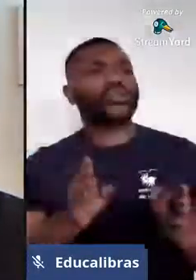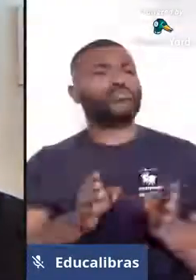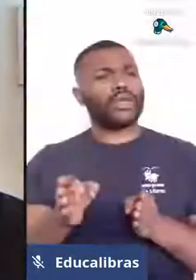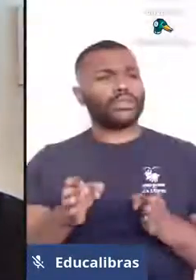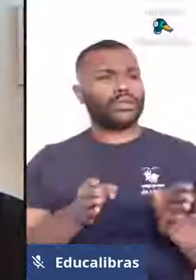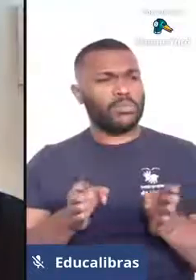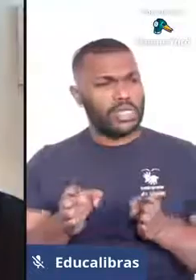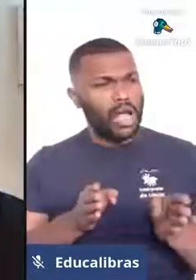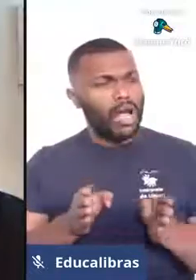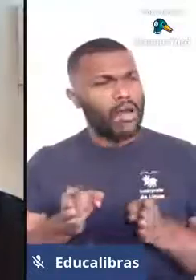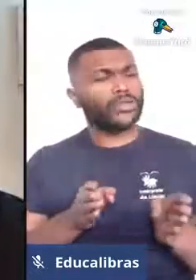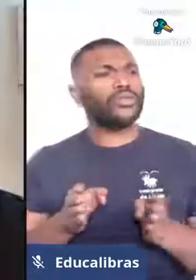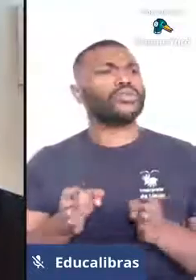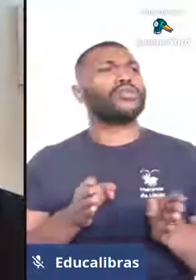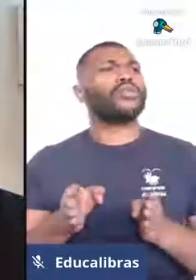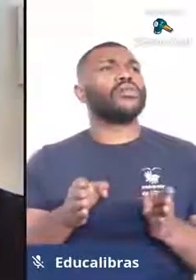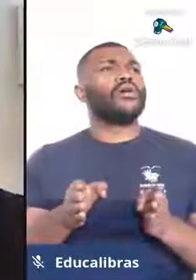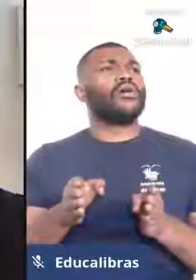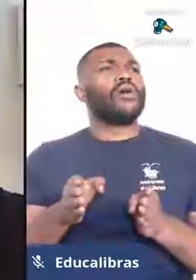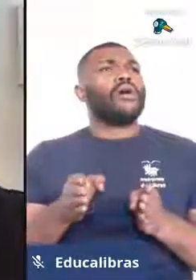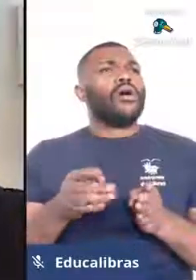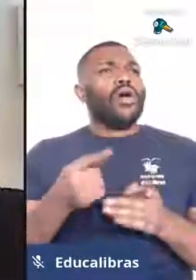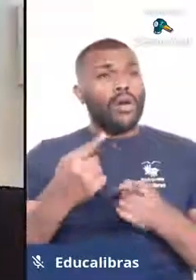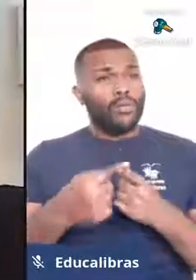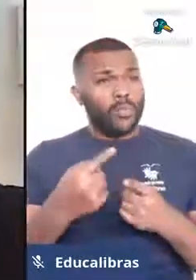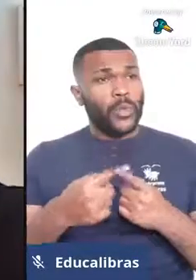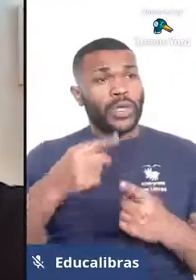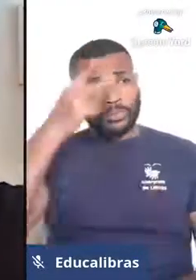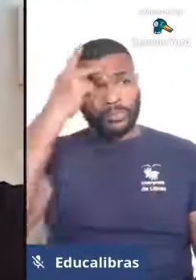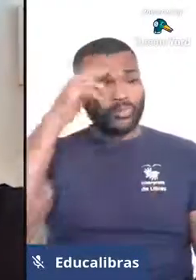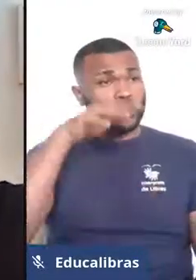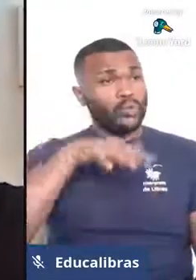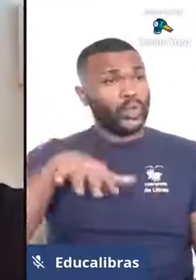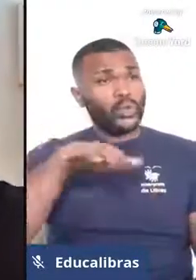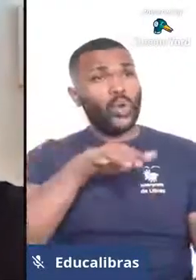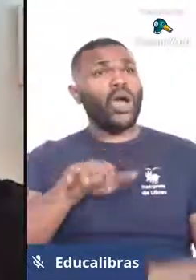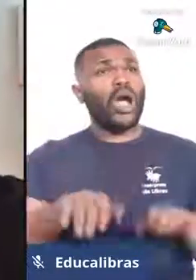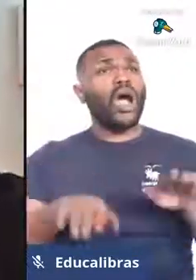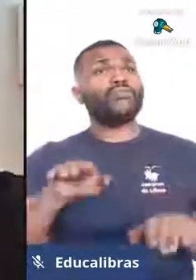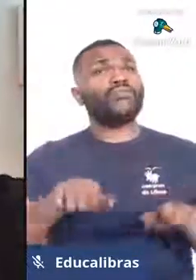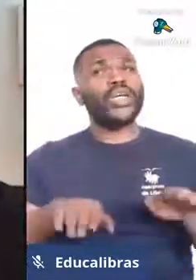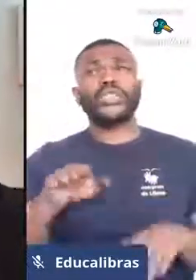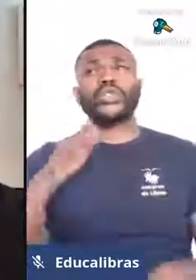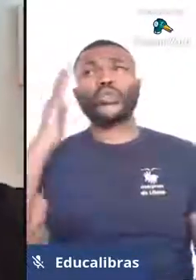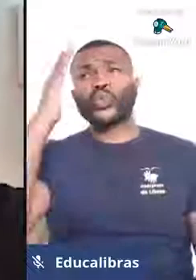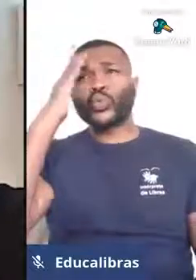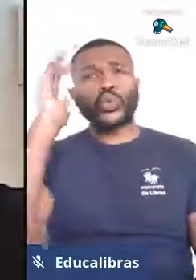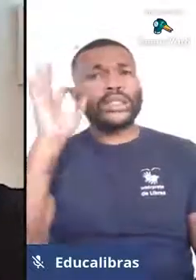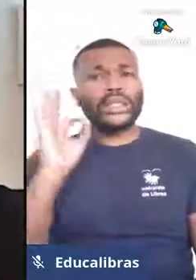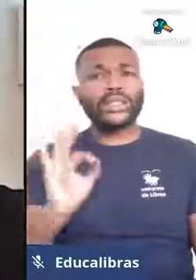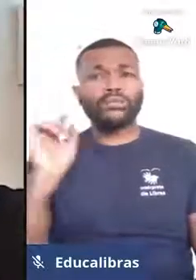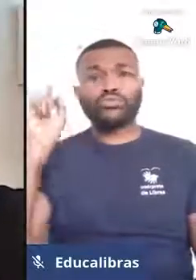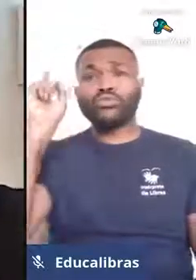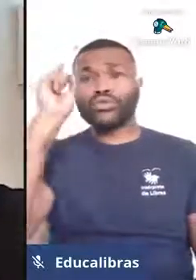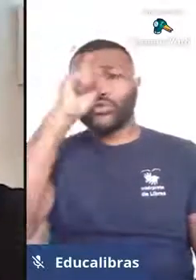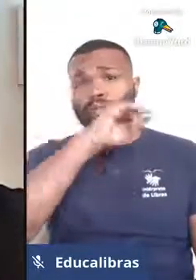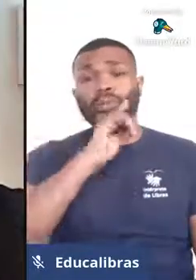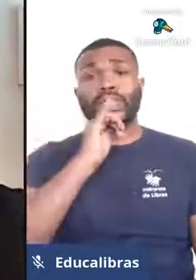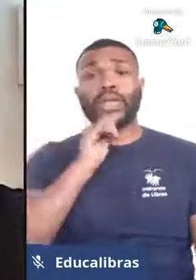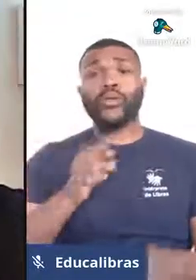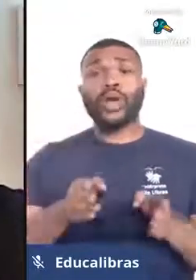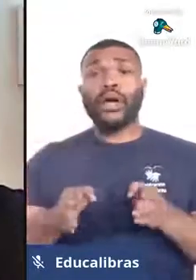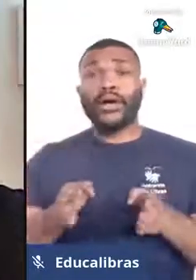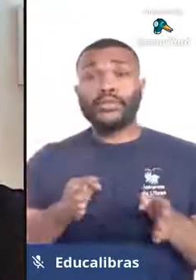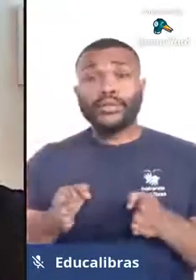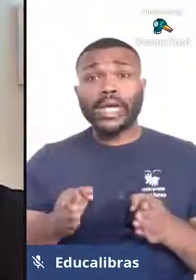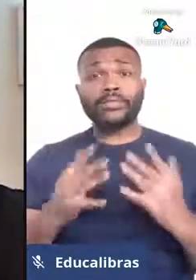porque as pessoas às vezes não entendem o quanto isso é difícil. Então não é só garantir o acesso à plateia para a